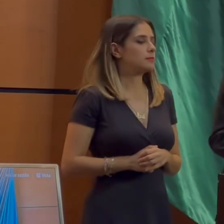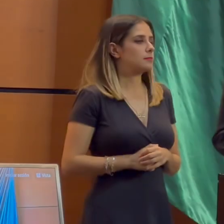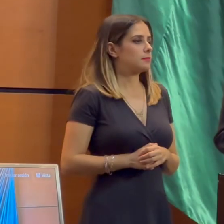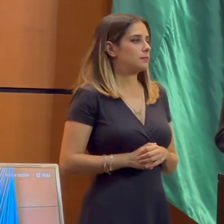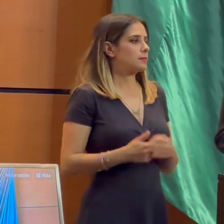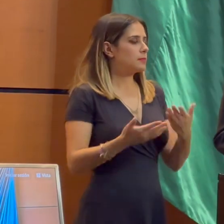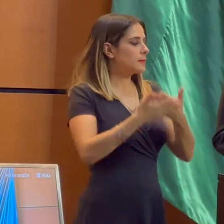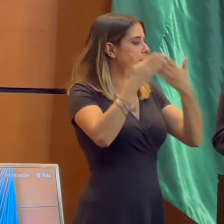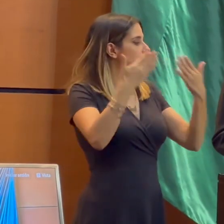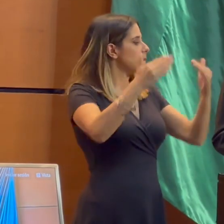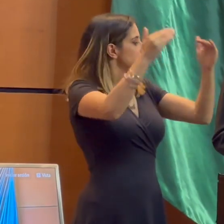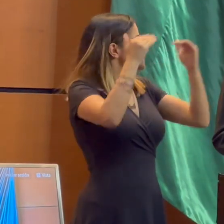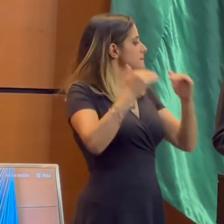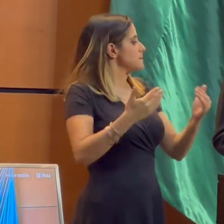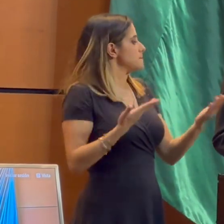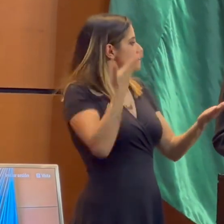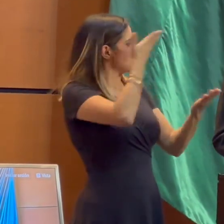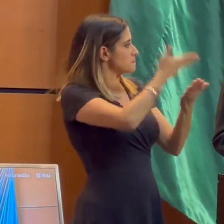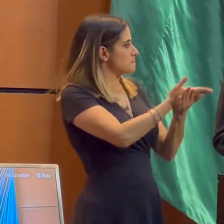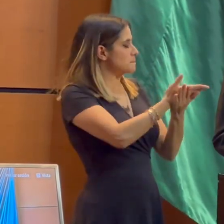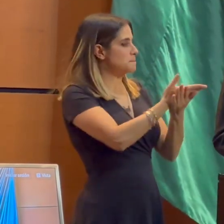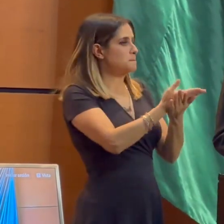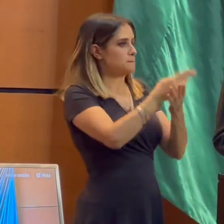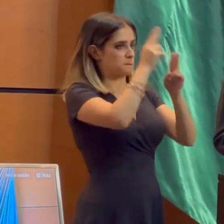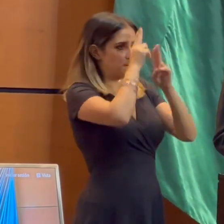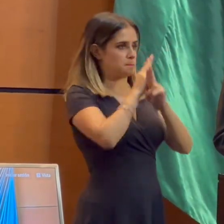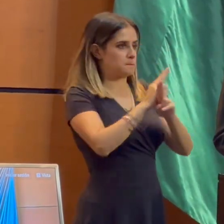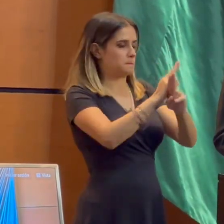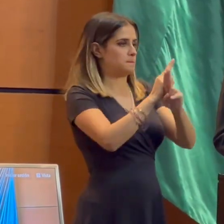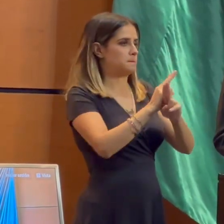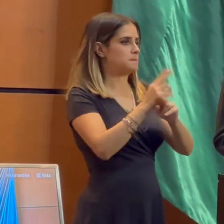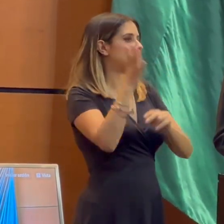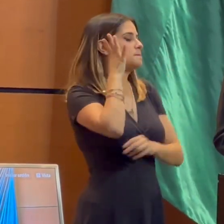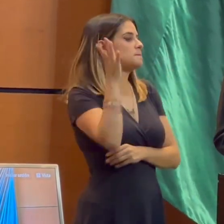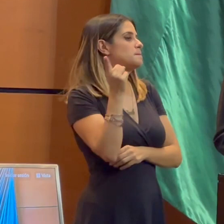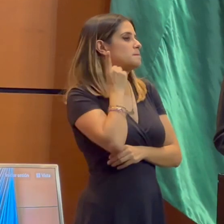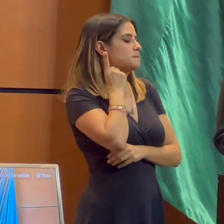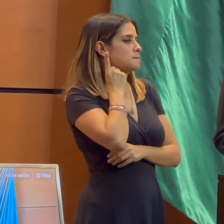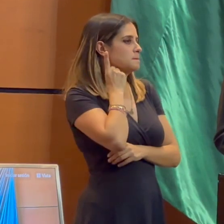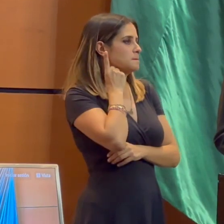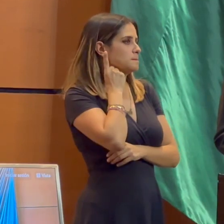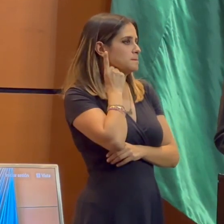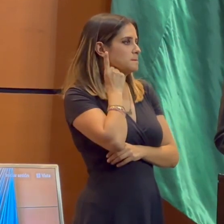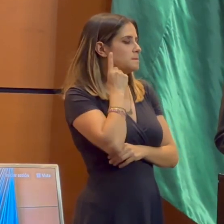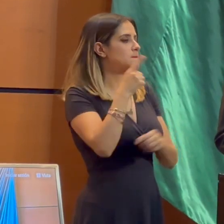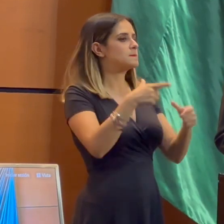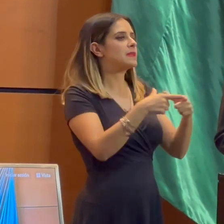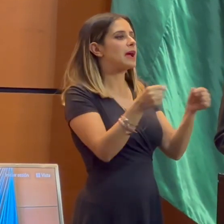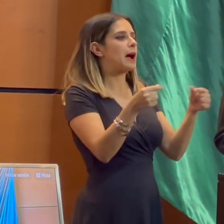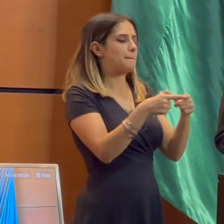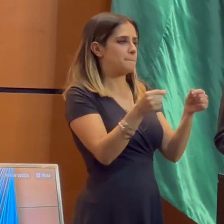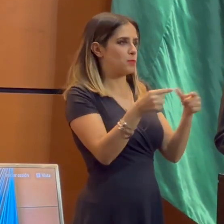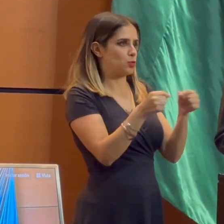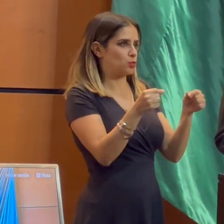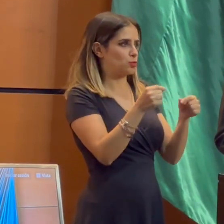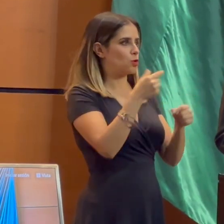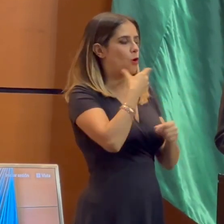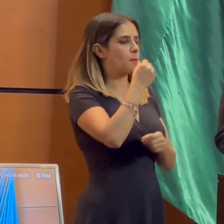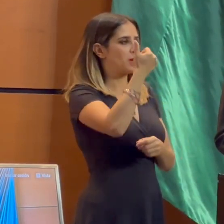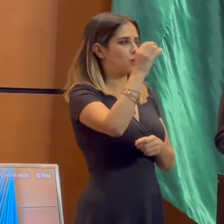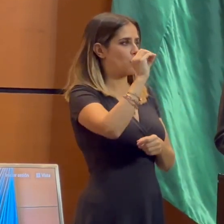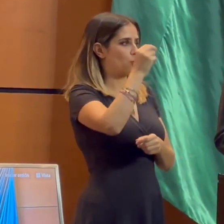Sí, ahora le vamos a pedir al honorable congresista de la Cámara de Representantes de Japón,